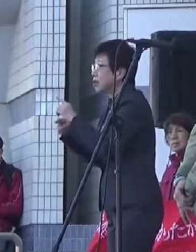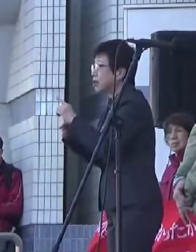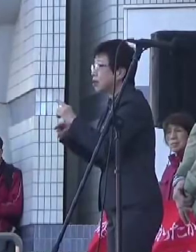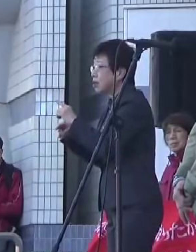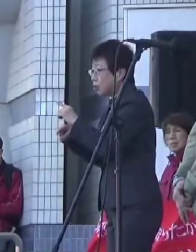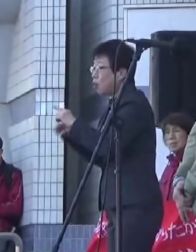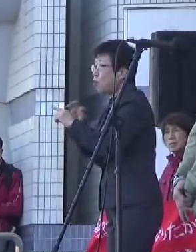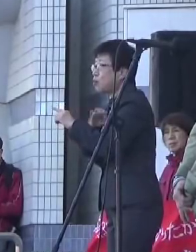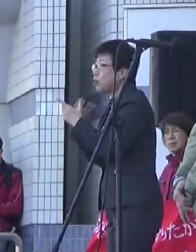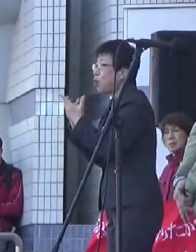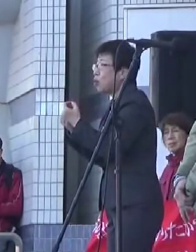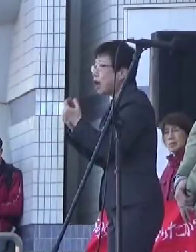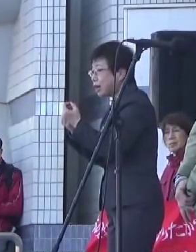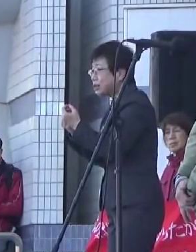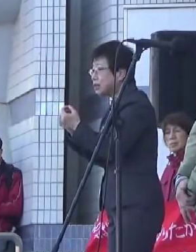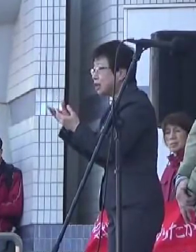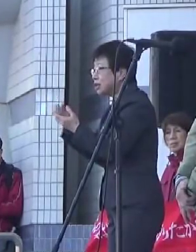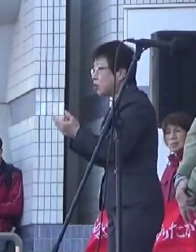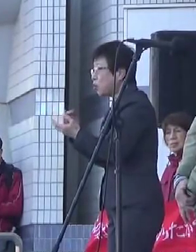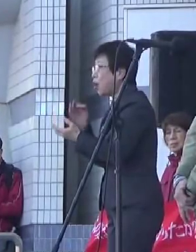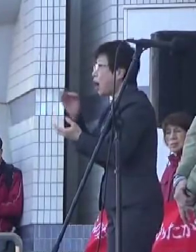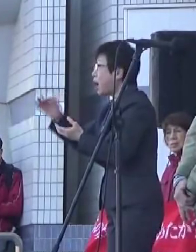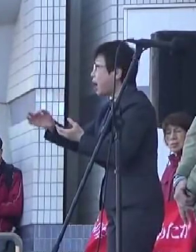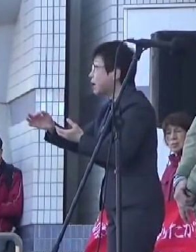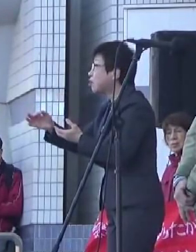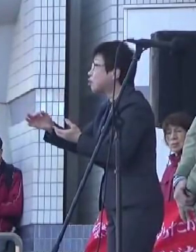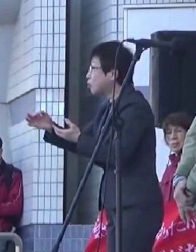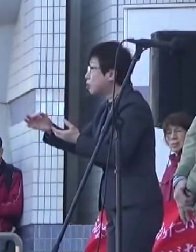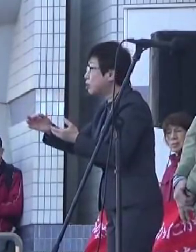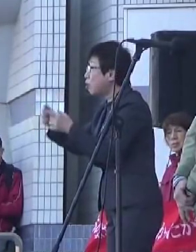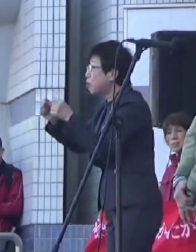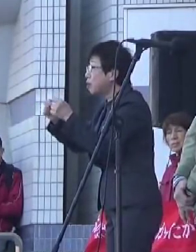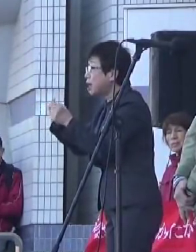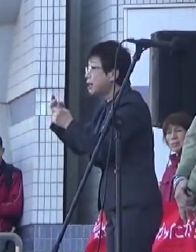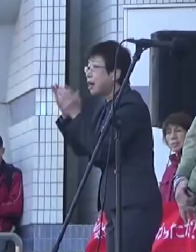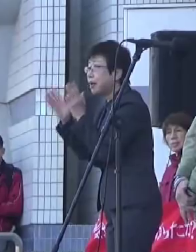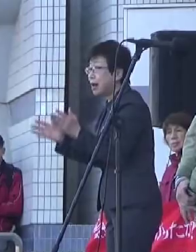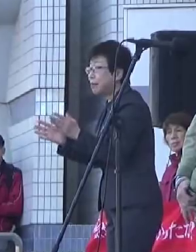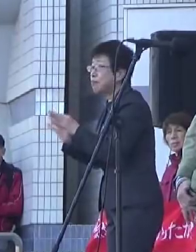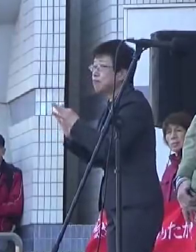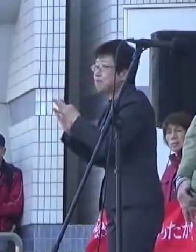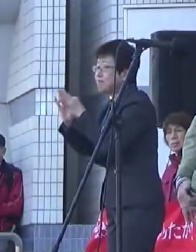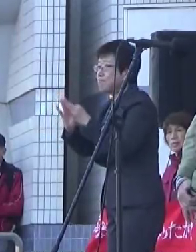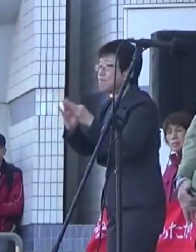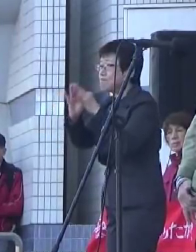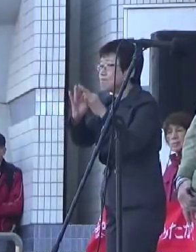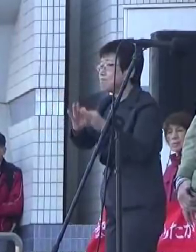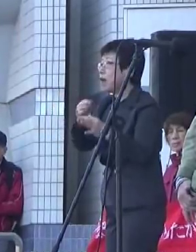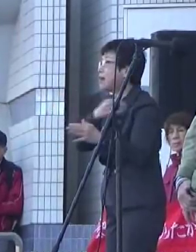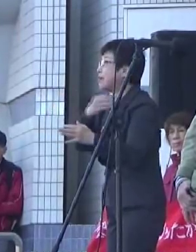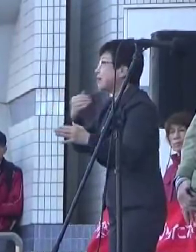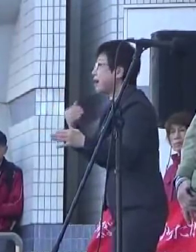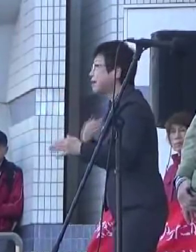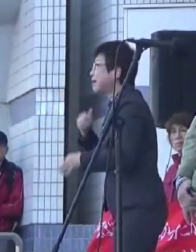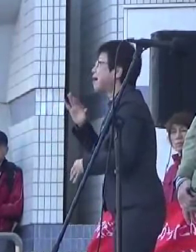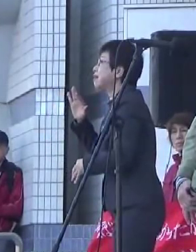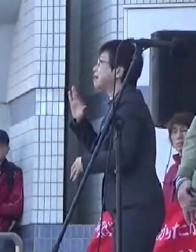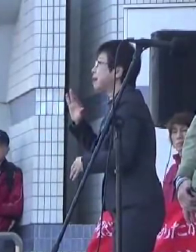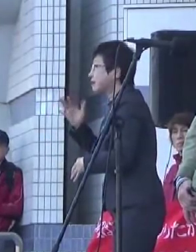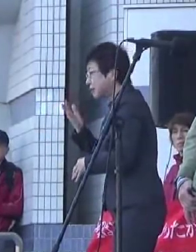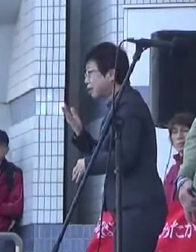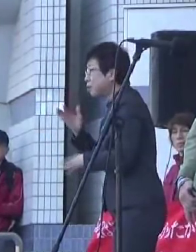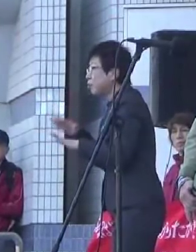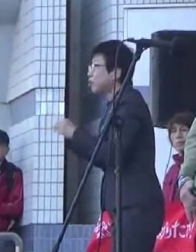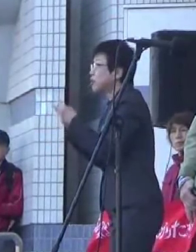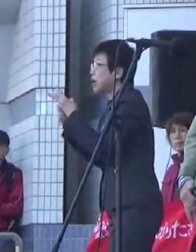用料を払うことによって2年間の延長が認められていたのですけれども、その期限がこの3月で来てし